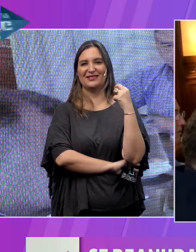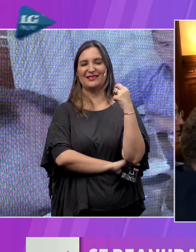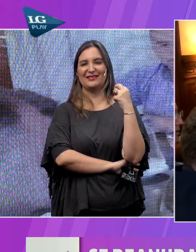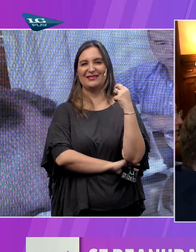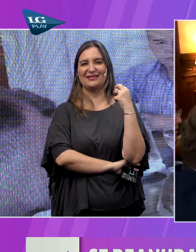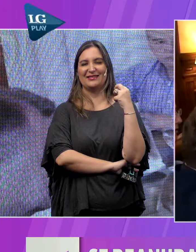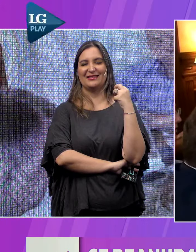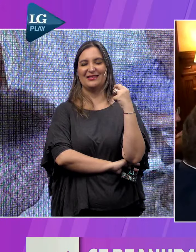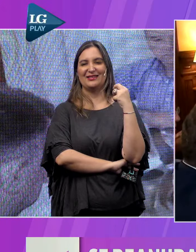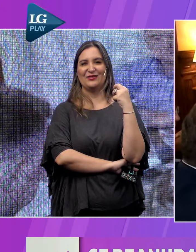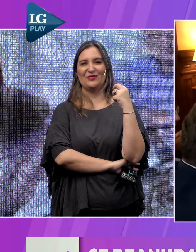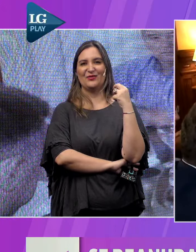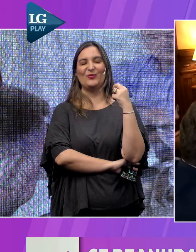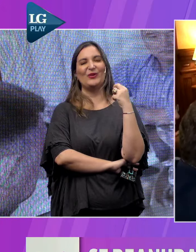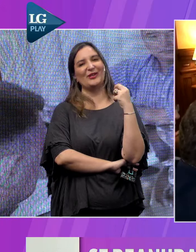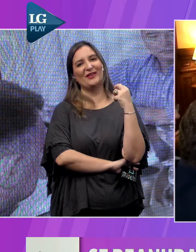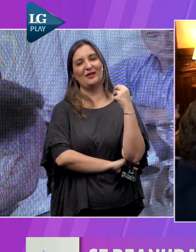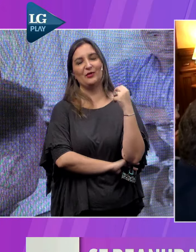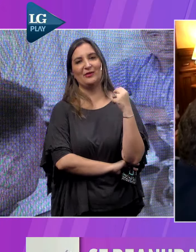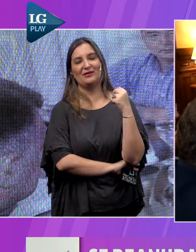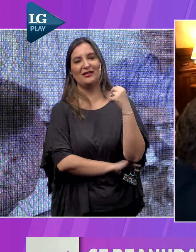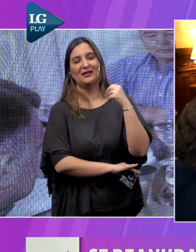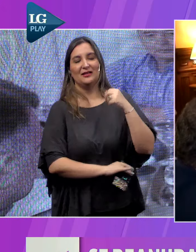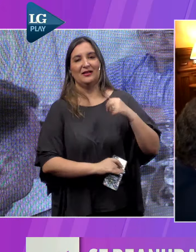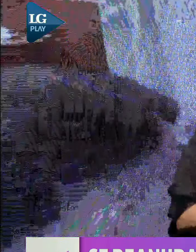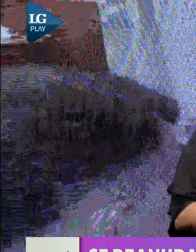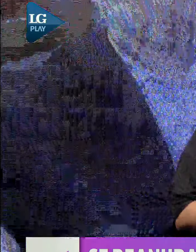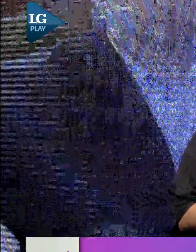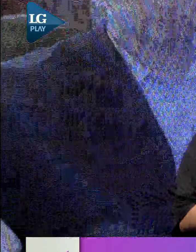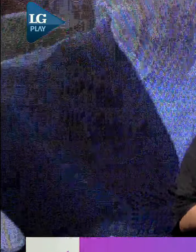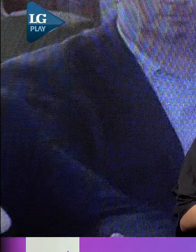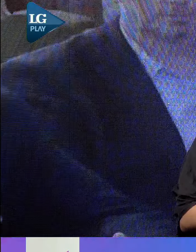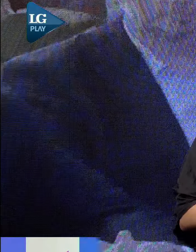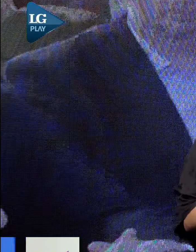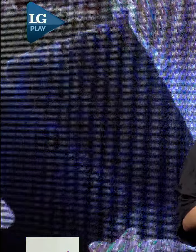es. Gracias a ustedes. Buenos días a todos. Buenos días, muy amable. Vale. Hablamos con el ministro entonces de